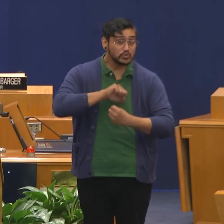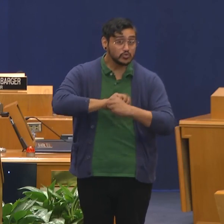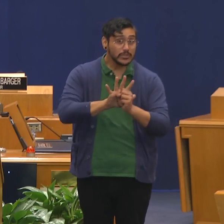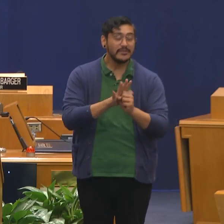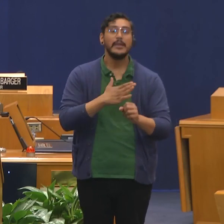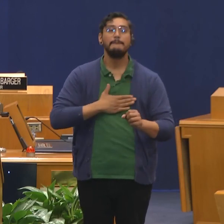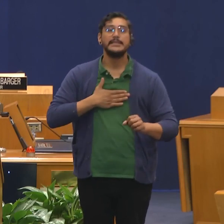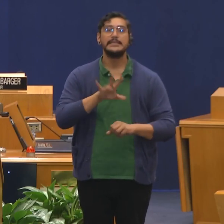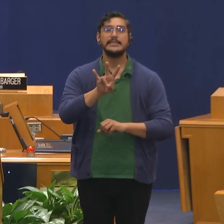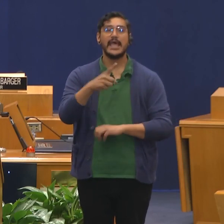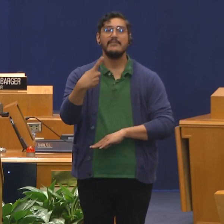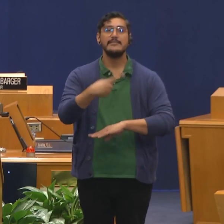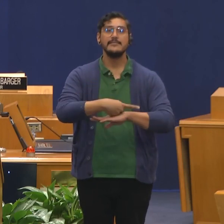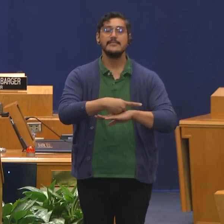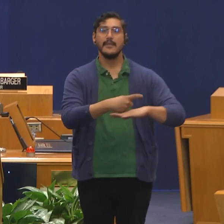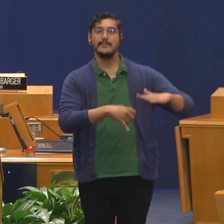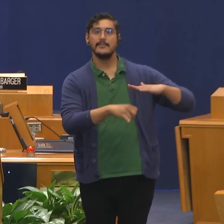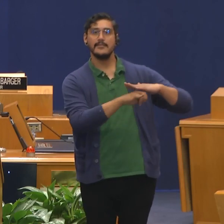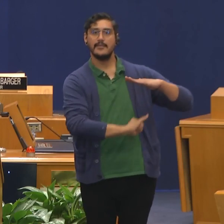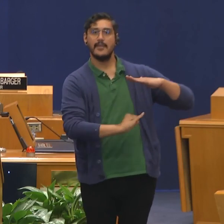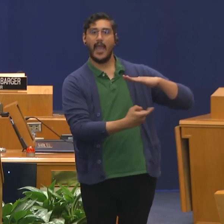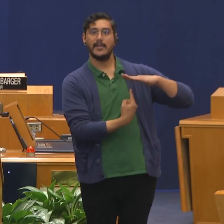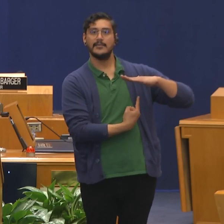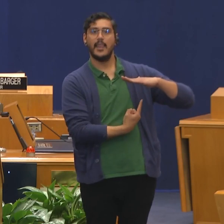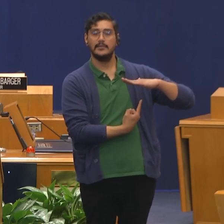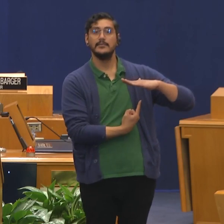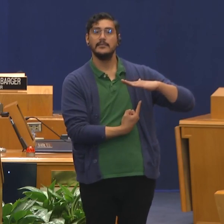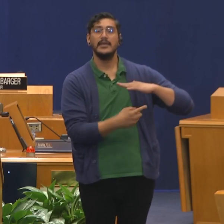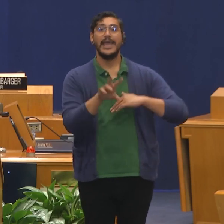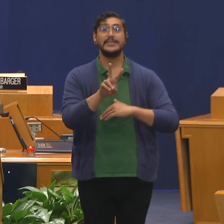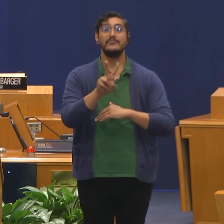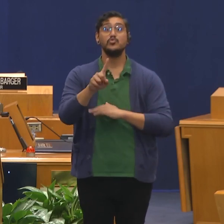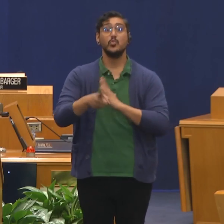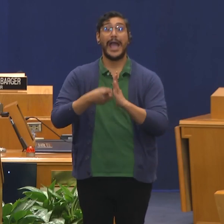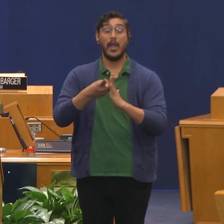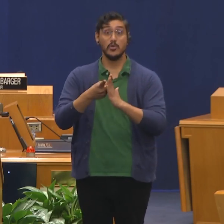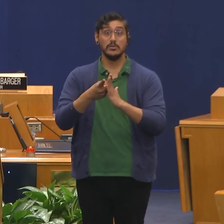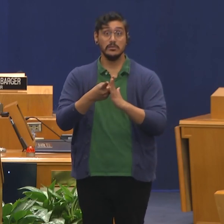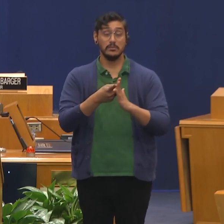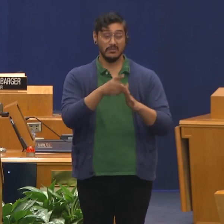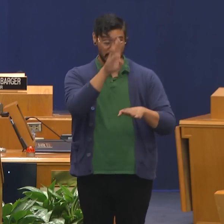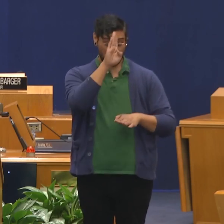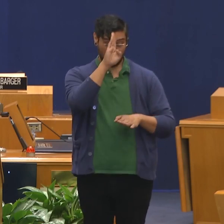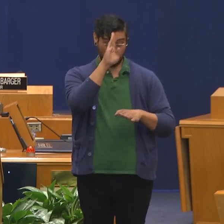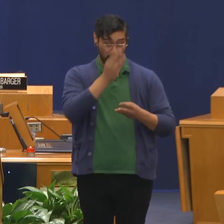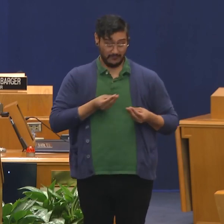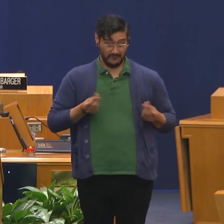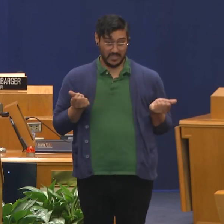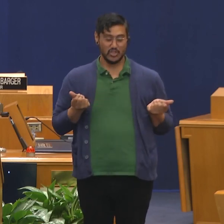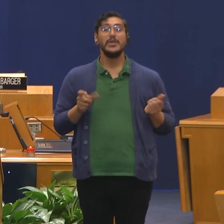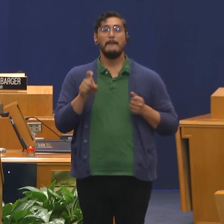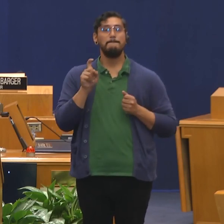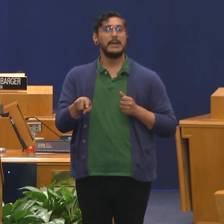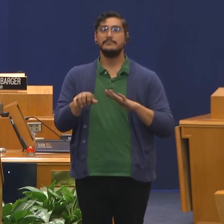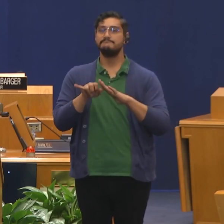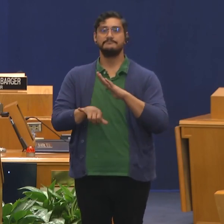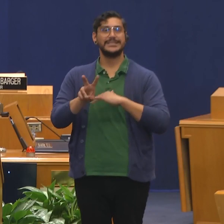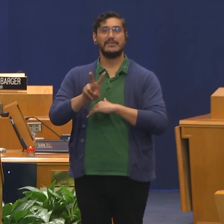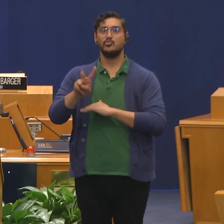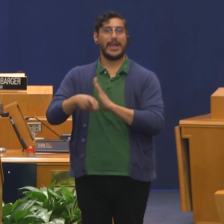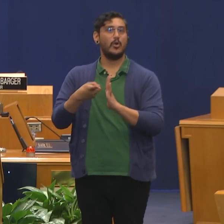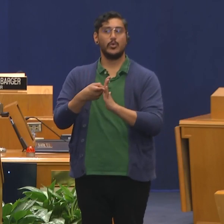7 días y 72 horas después de que los síntomas y la fiebre hayan desaparecido. Informe también